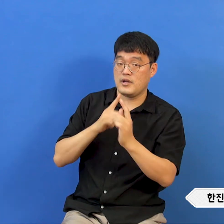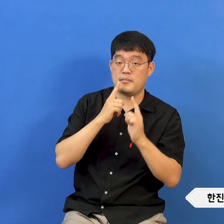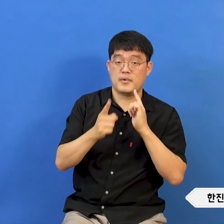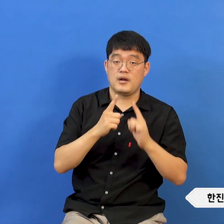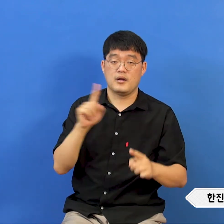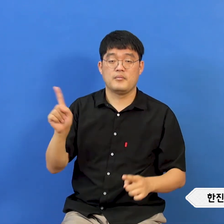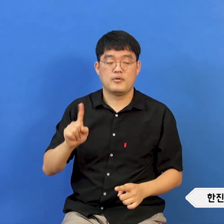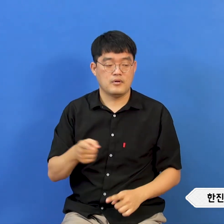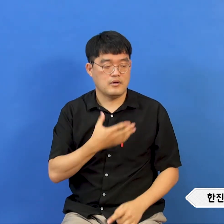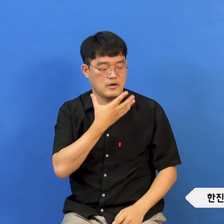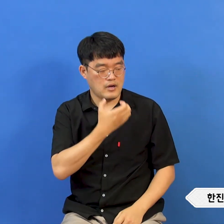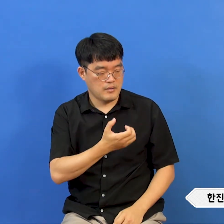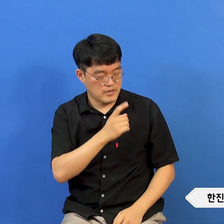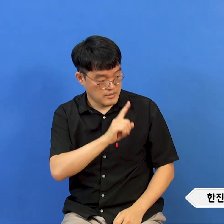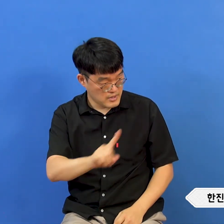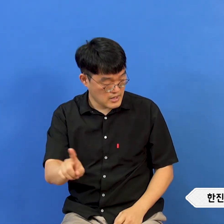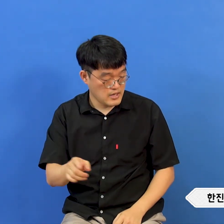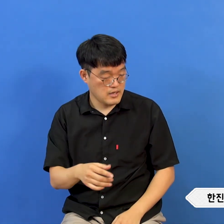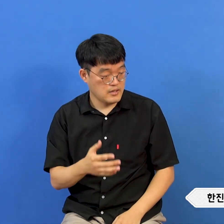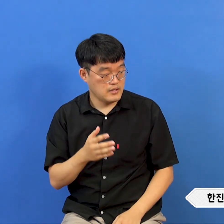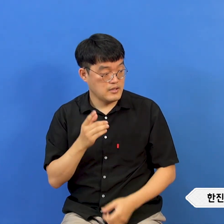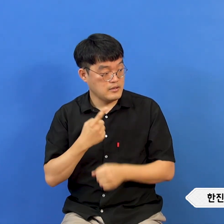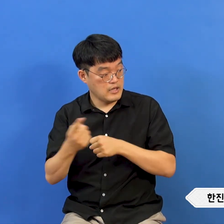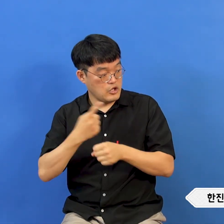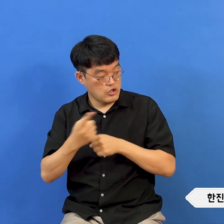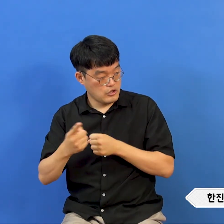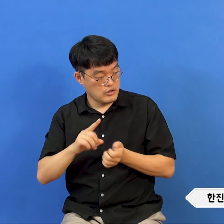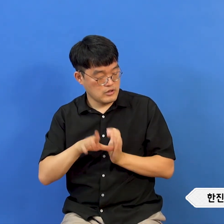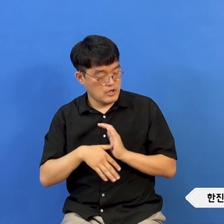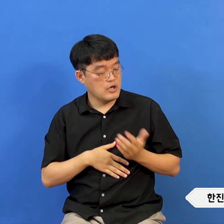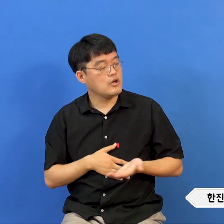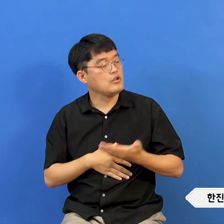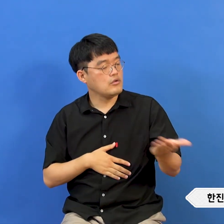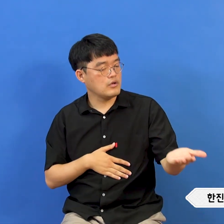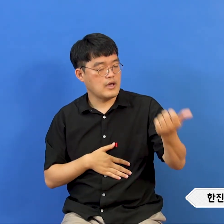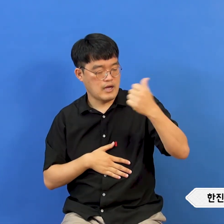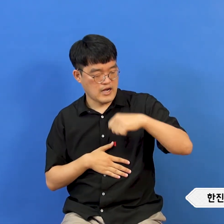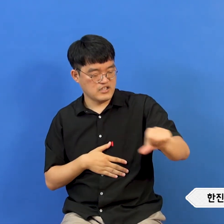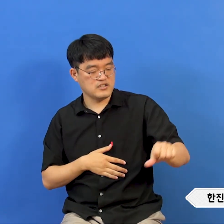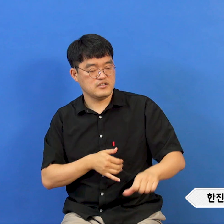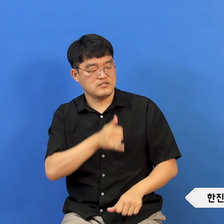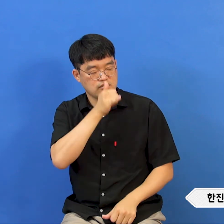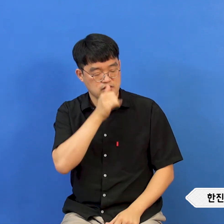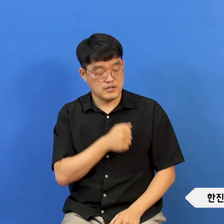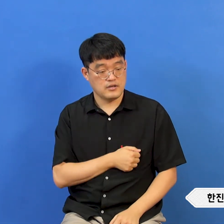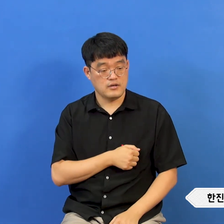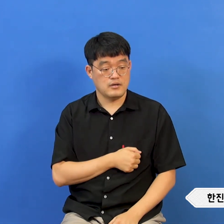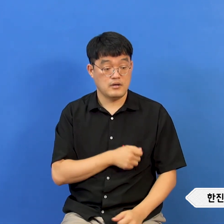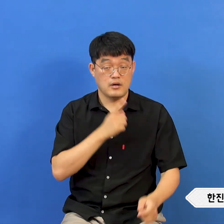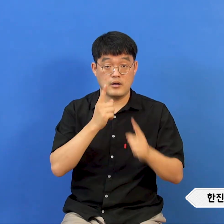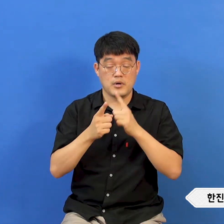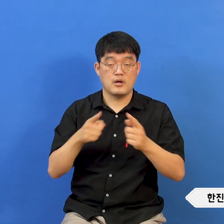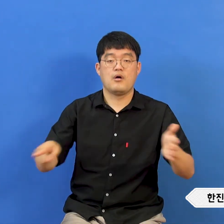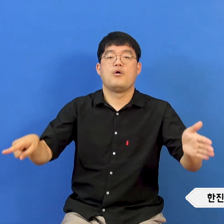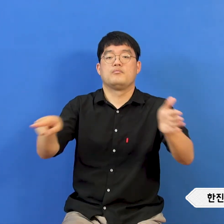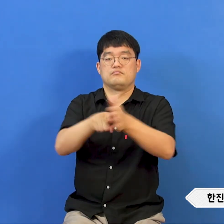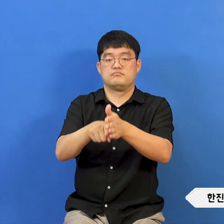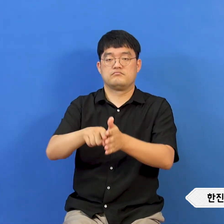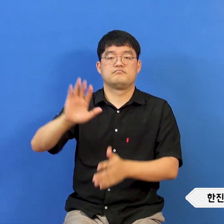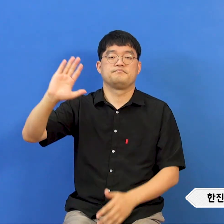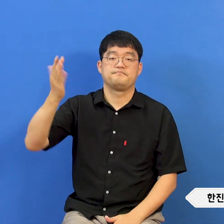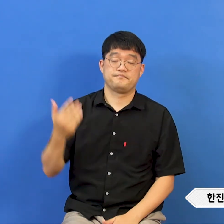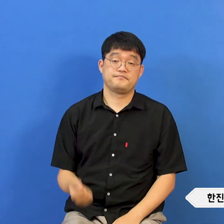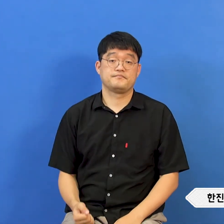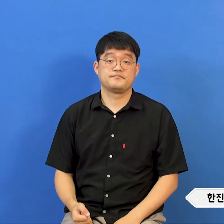하십니다. 아브라함아, 내년 이맘때에 너에게 아들이 있을 것이다. 그 말이 믿어졌습니다.